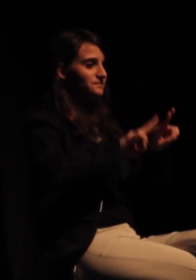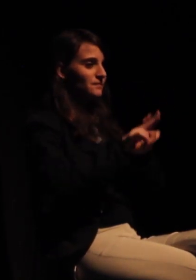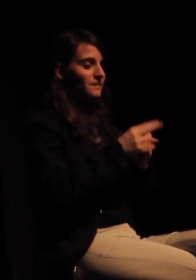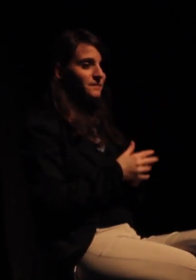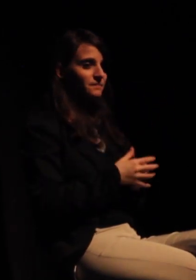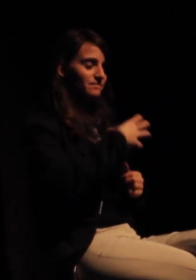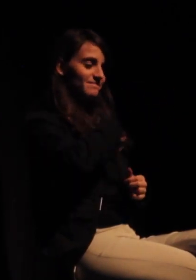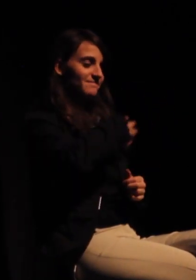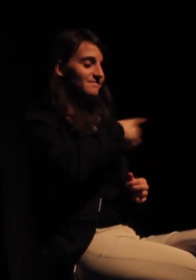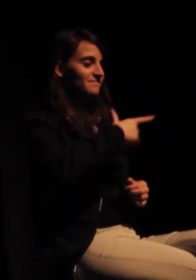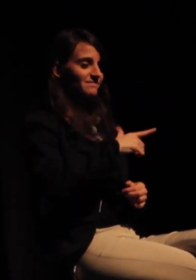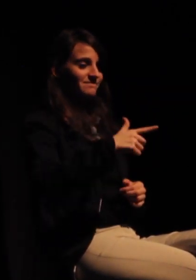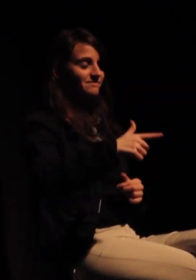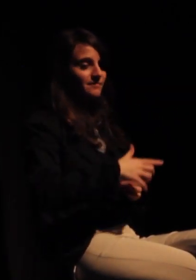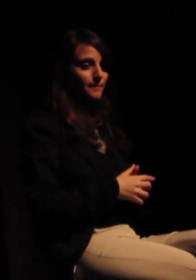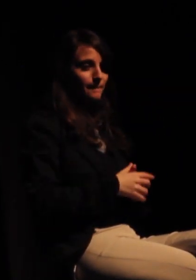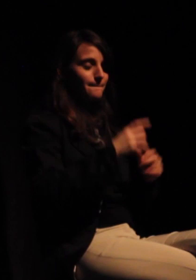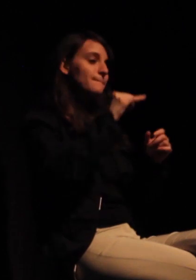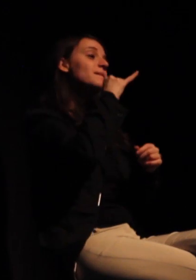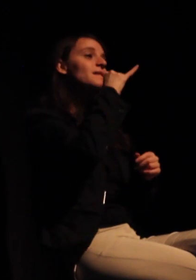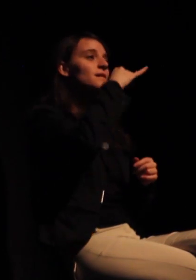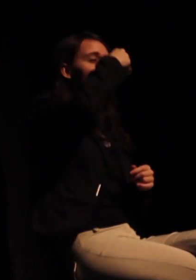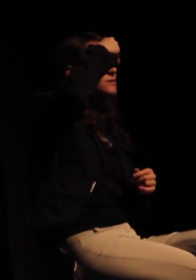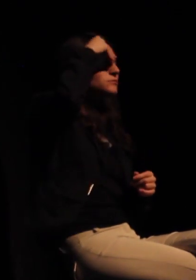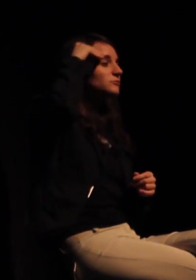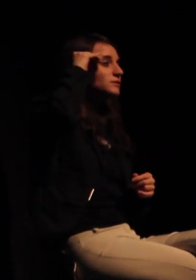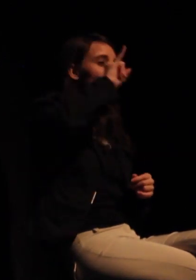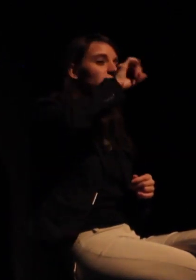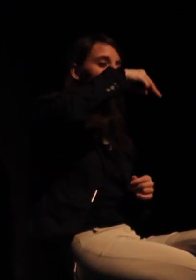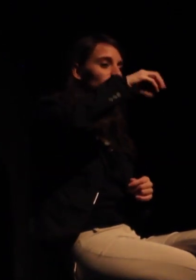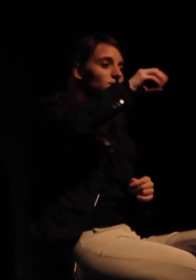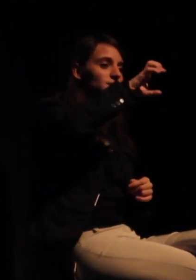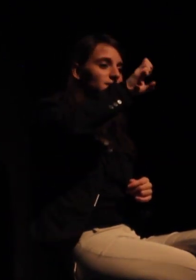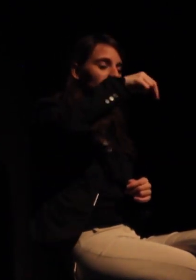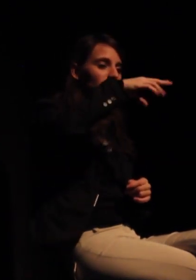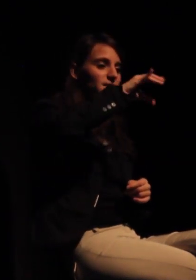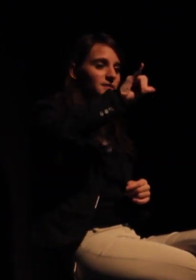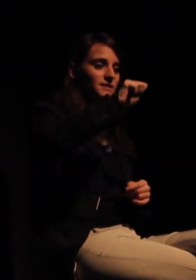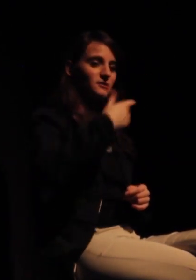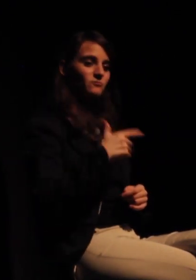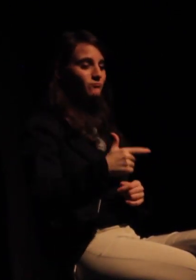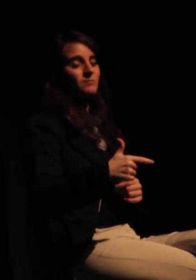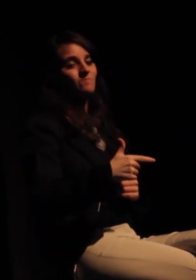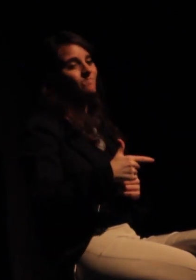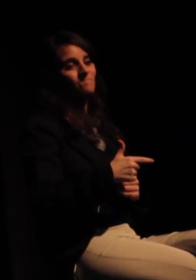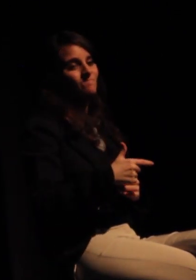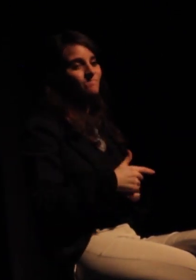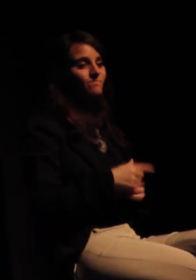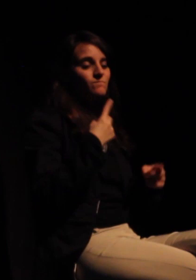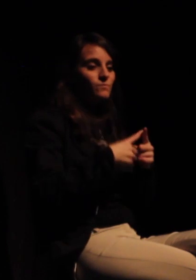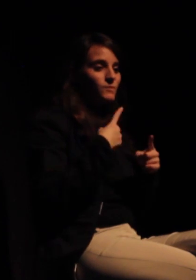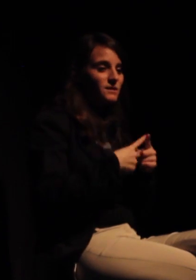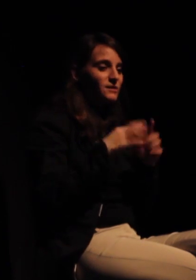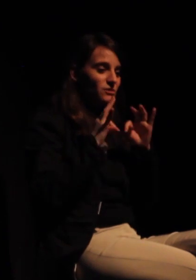perdem todo sentido. Por exemplo, a palavra inocência e inocente não existe mais,